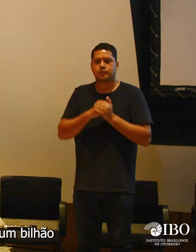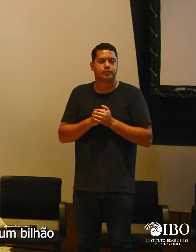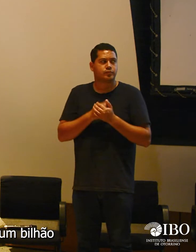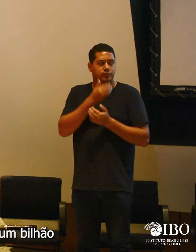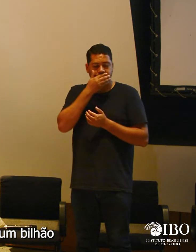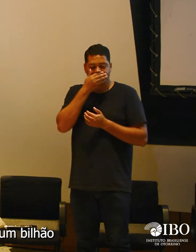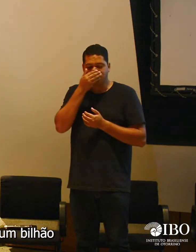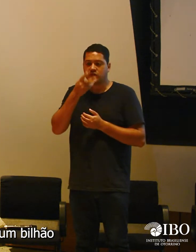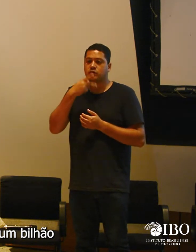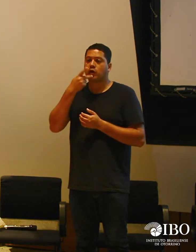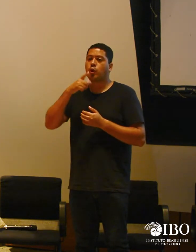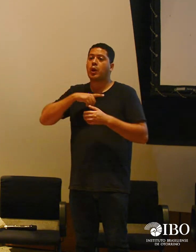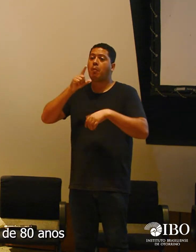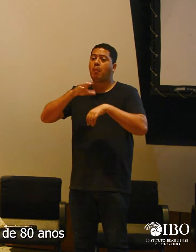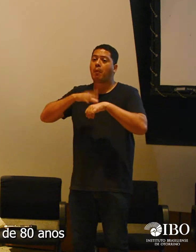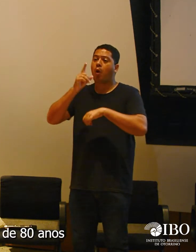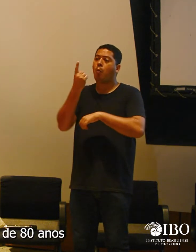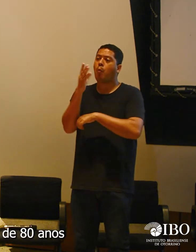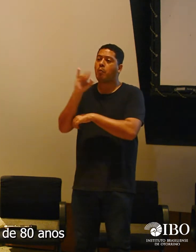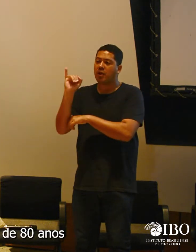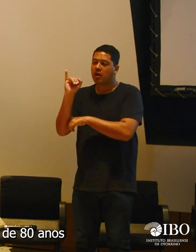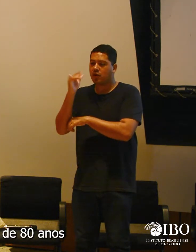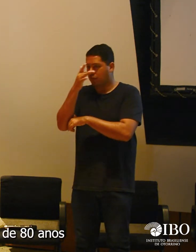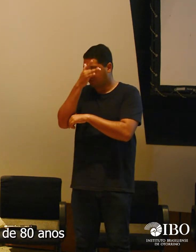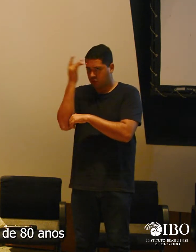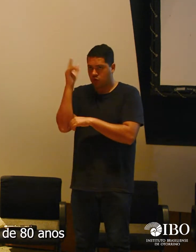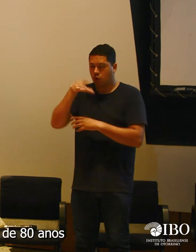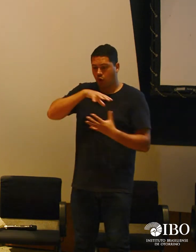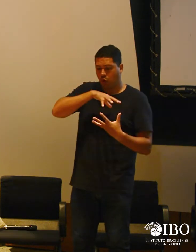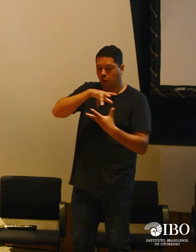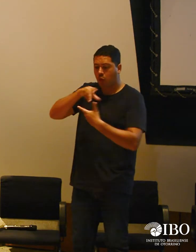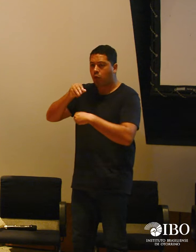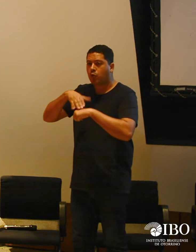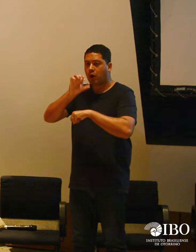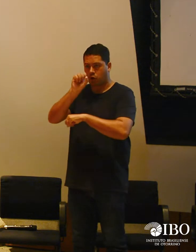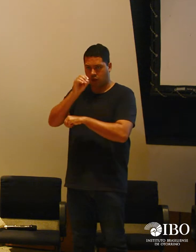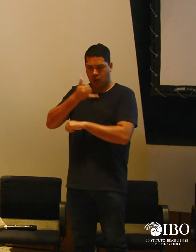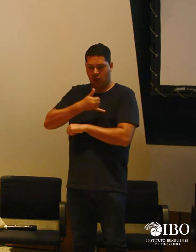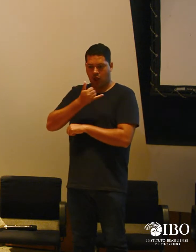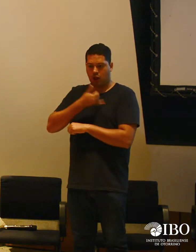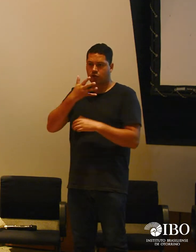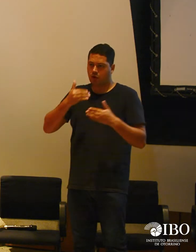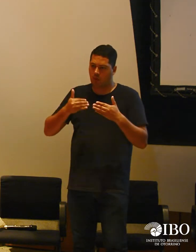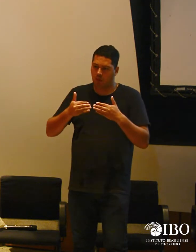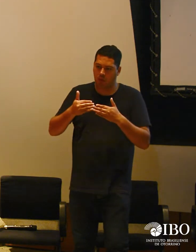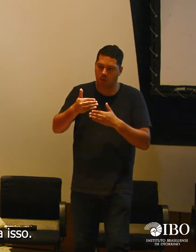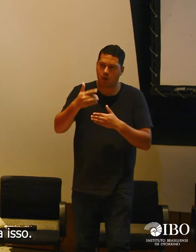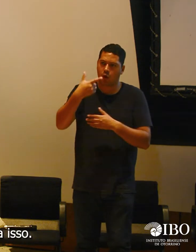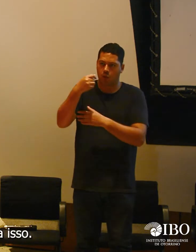exista mais de 1 bilhão de pessoas no mundo com mais de 80 anos a partir de